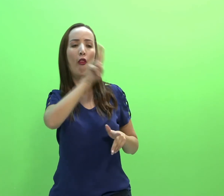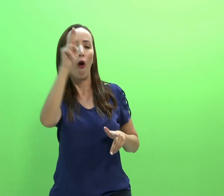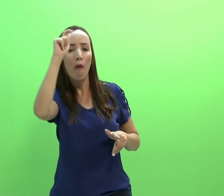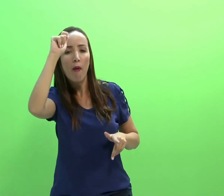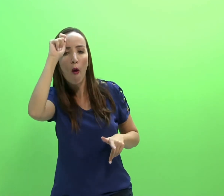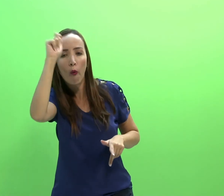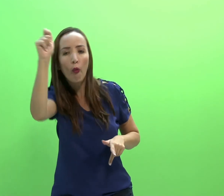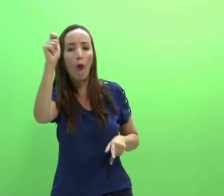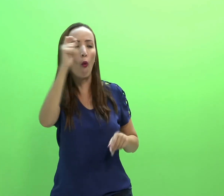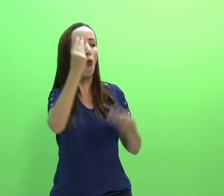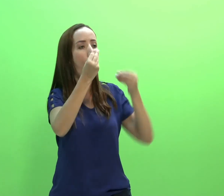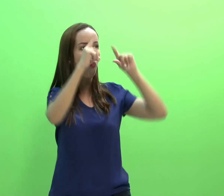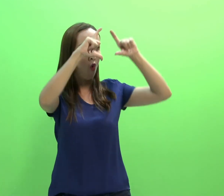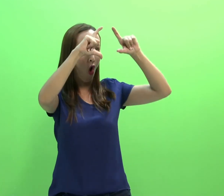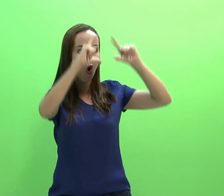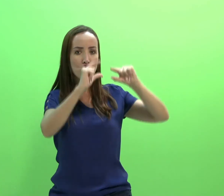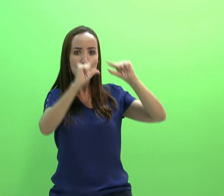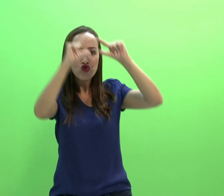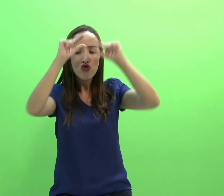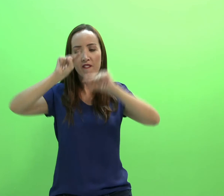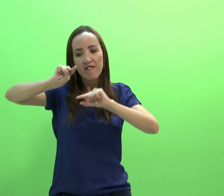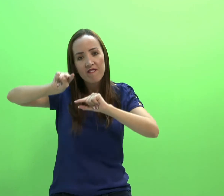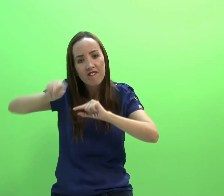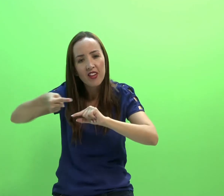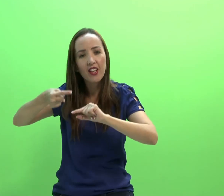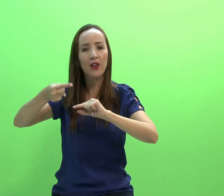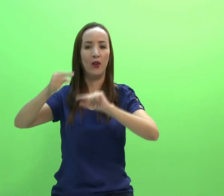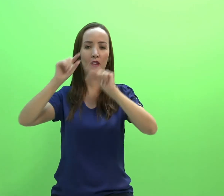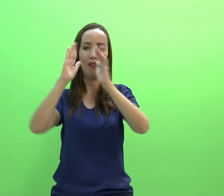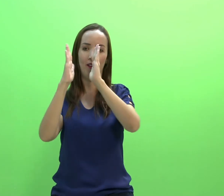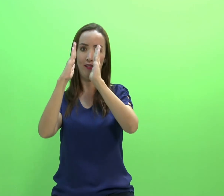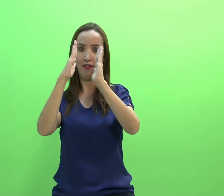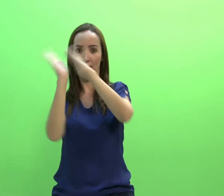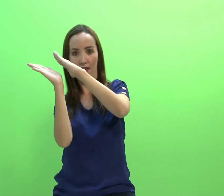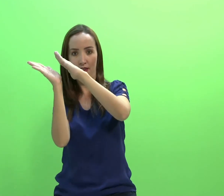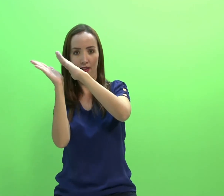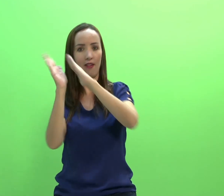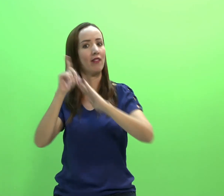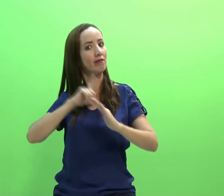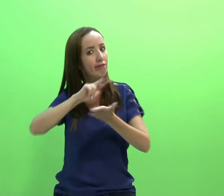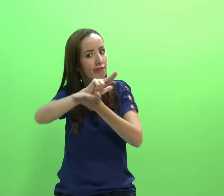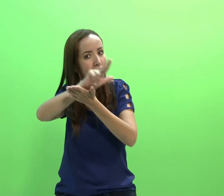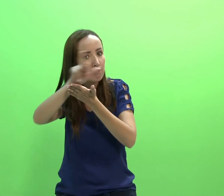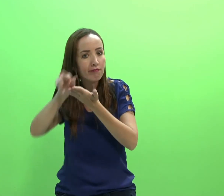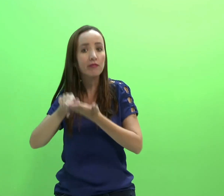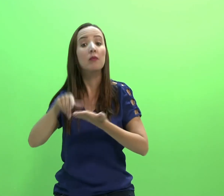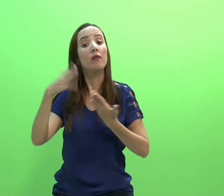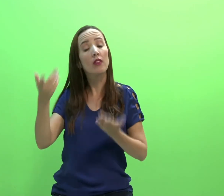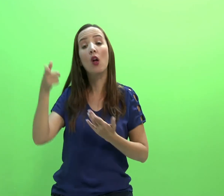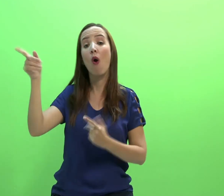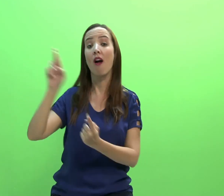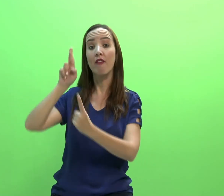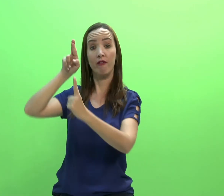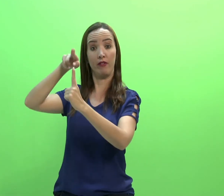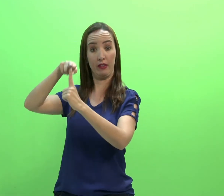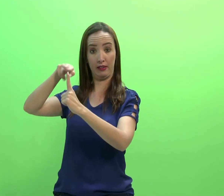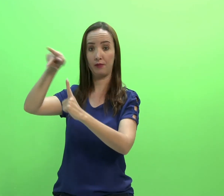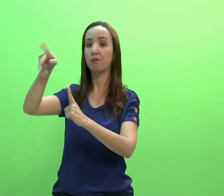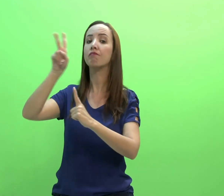Então, temos que colocar ali o nome do autor, página, alguns detalhes em itálico. Então, a referência,